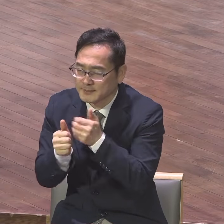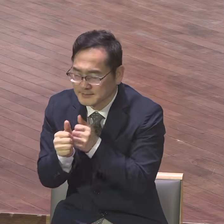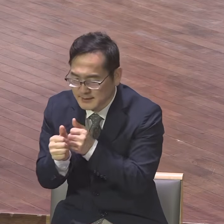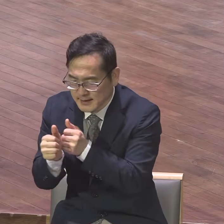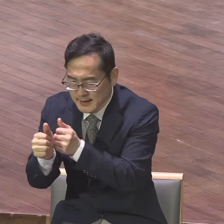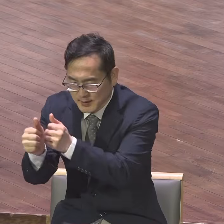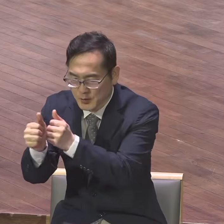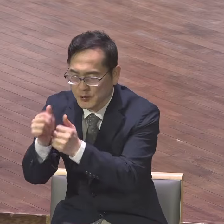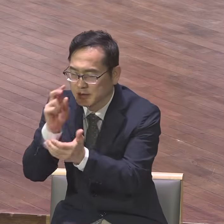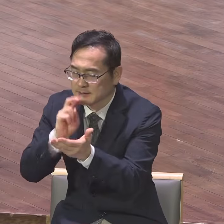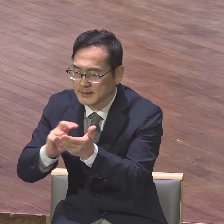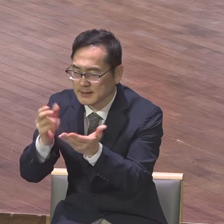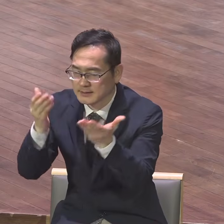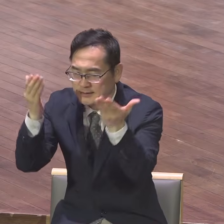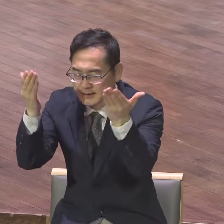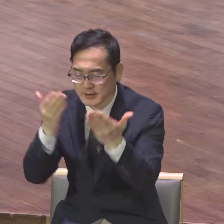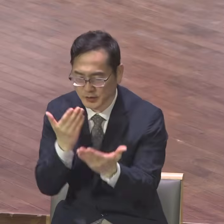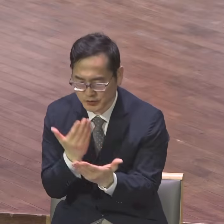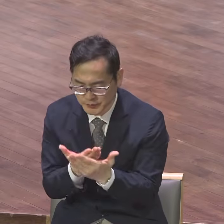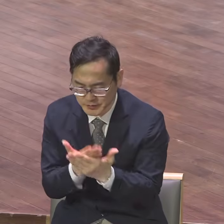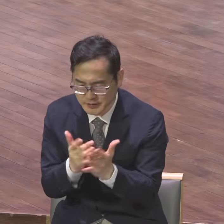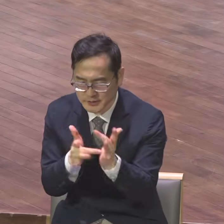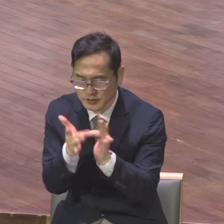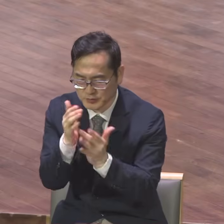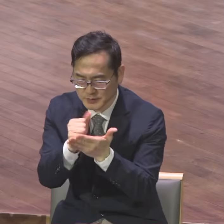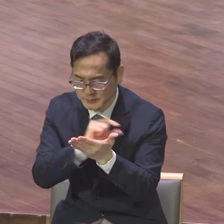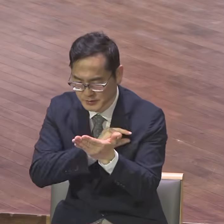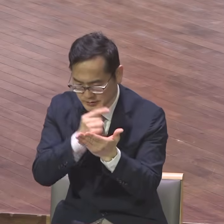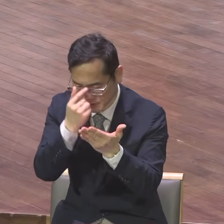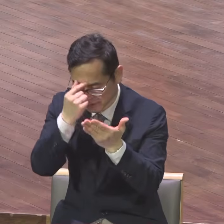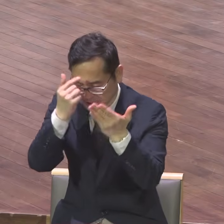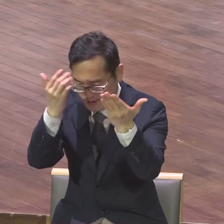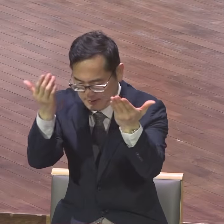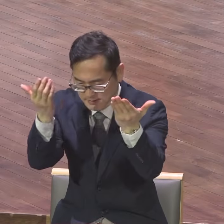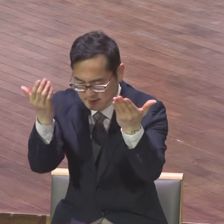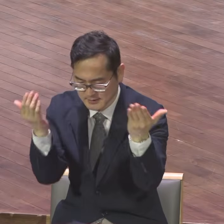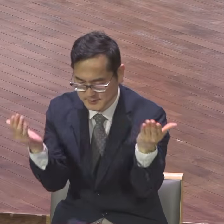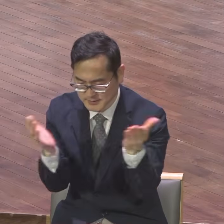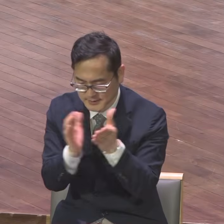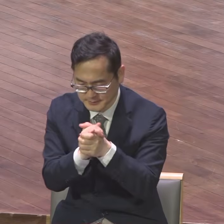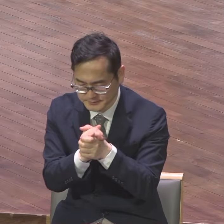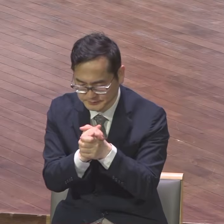찬양케 하여 주옵소서. 예수의 선 받들어 기도합나이다. 아멘.